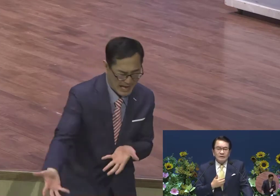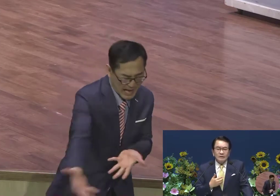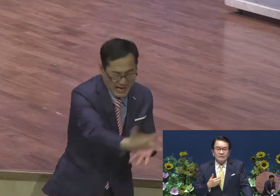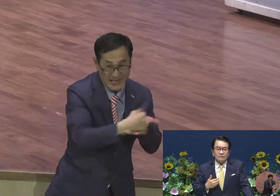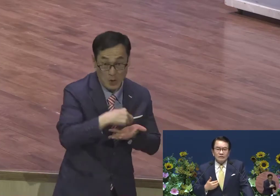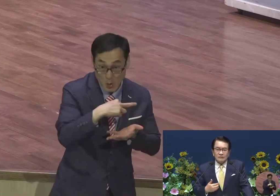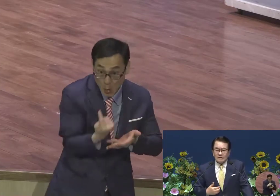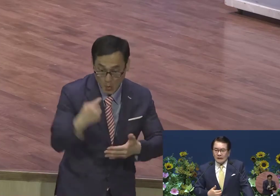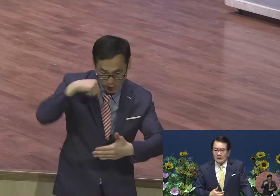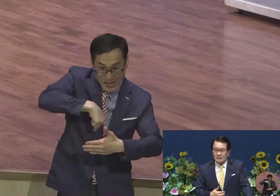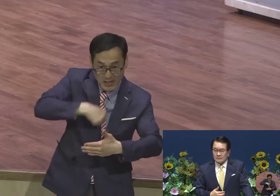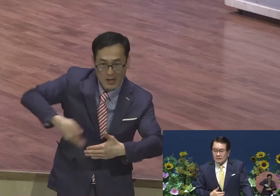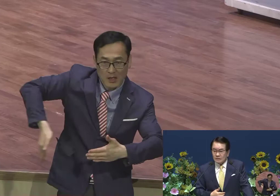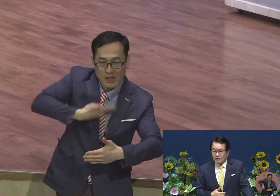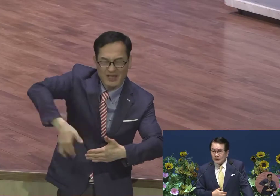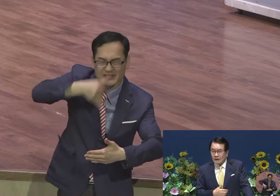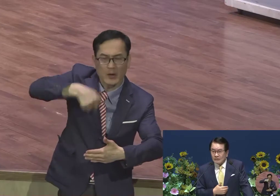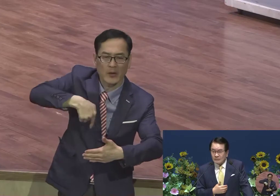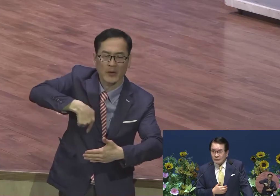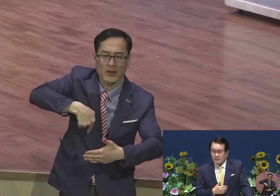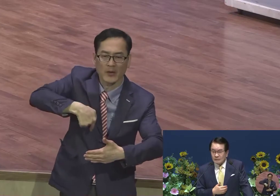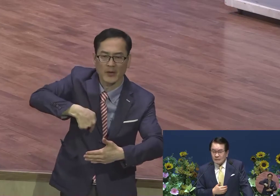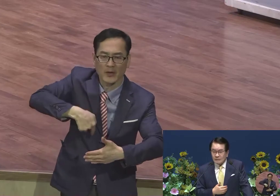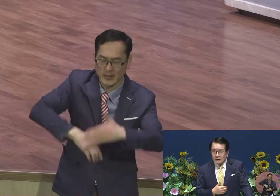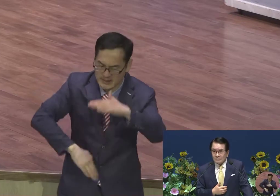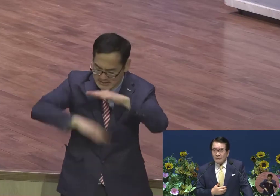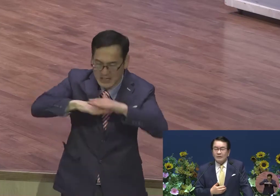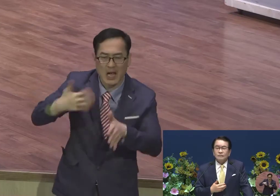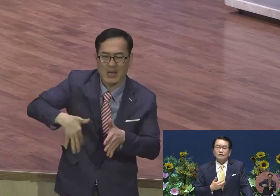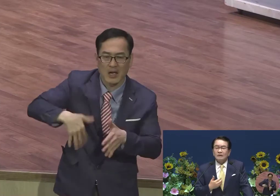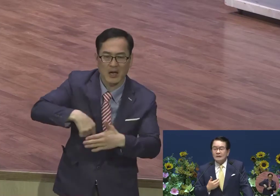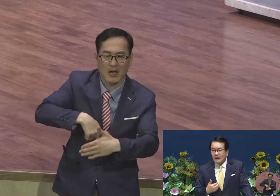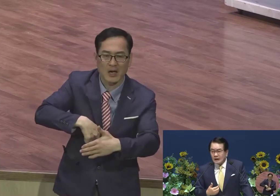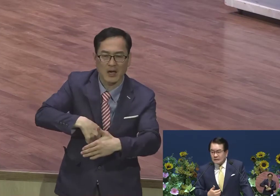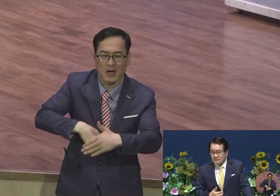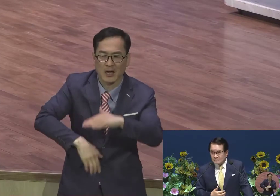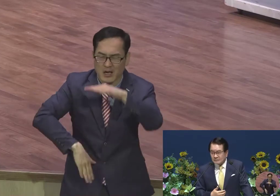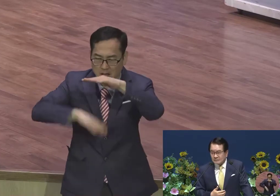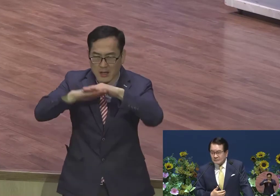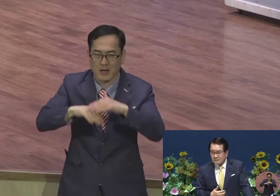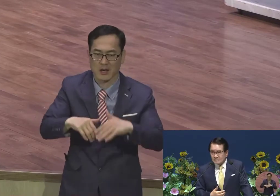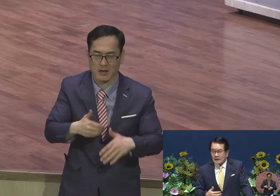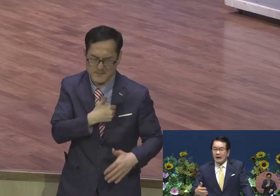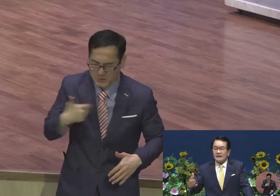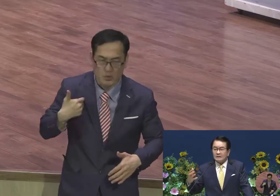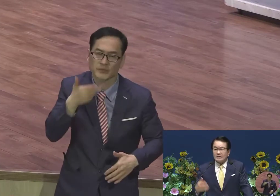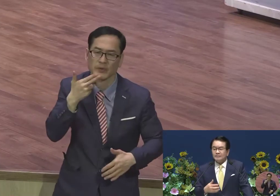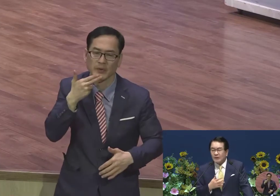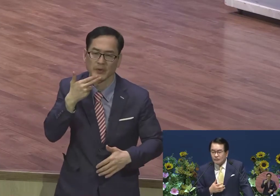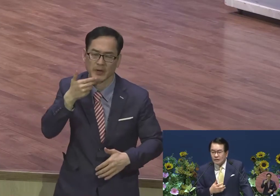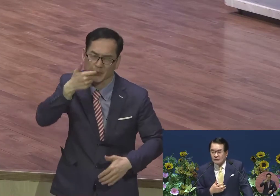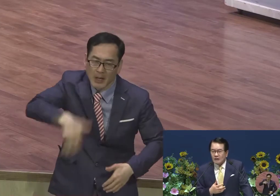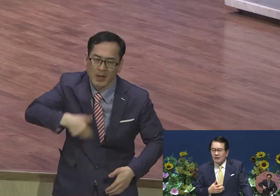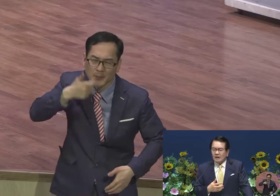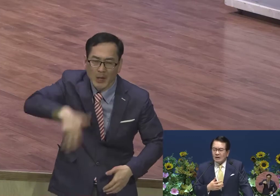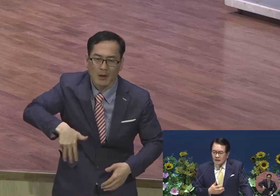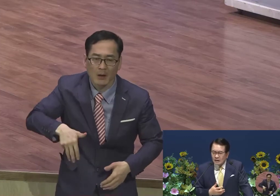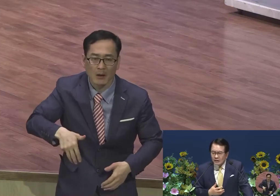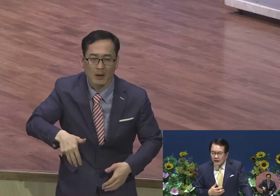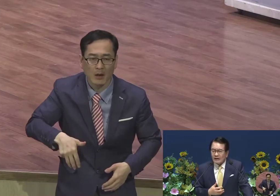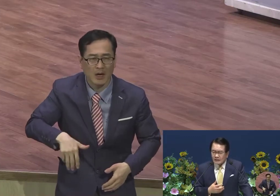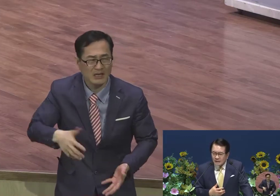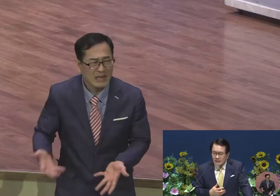뻥 뚫린 내 가슴 그런 유행가 있죠 뻥 뚫린 내 가슴 다 가졌는데 뻥 뚫려